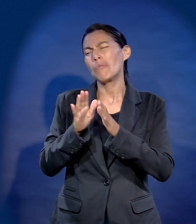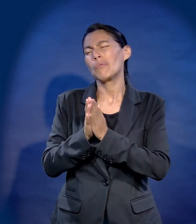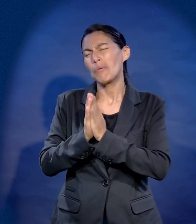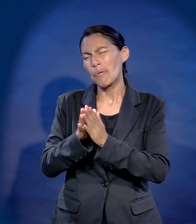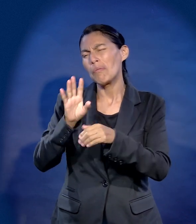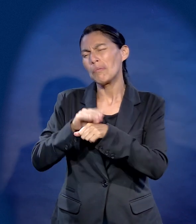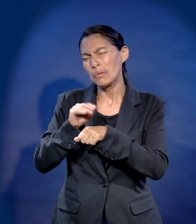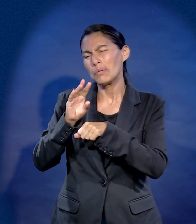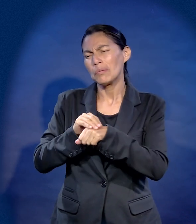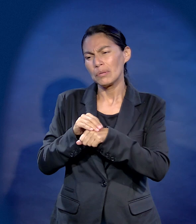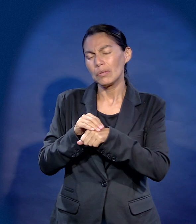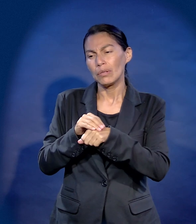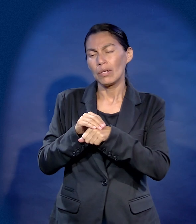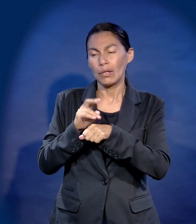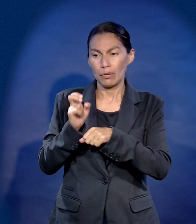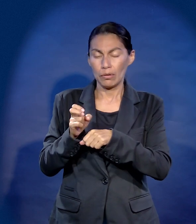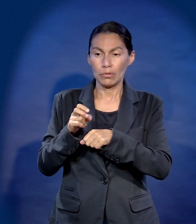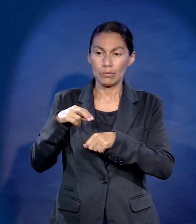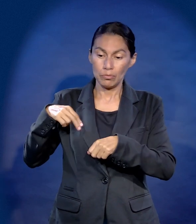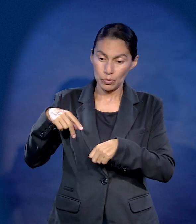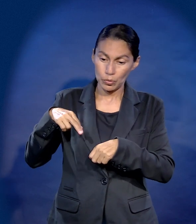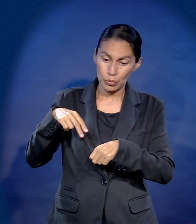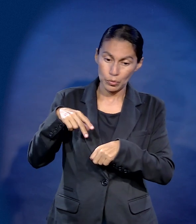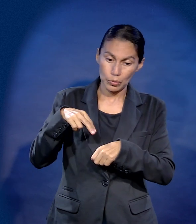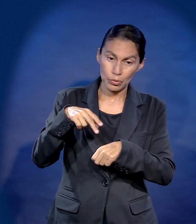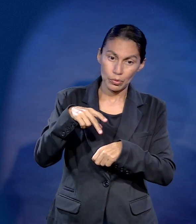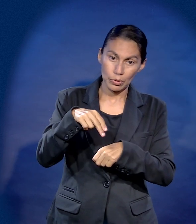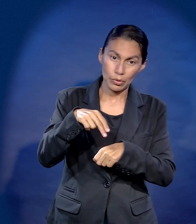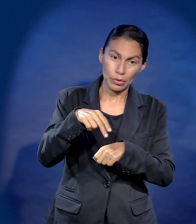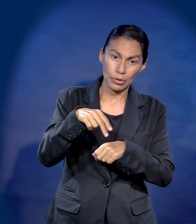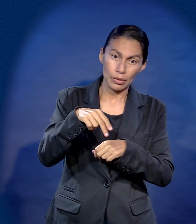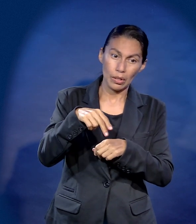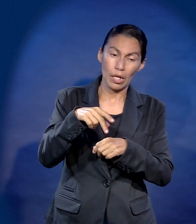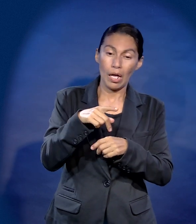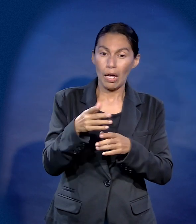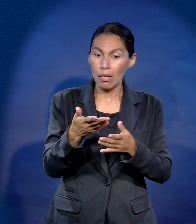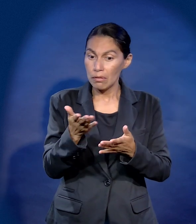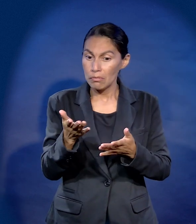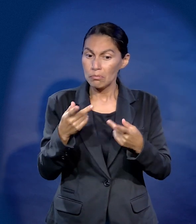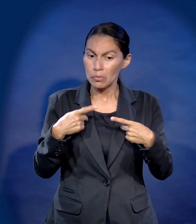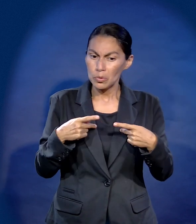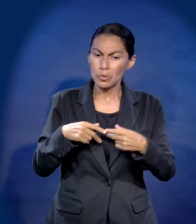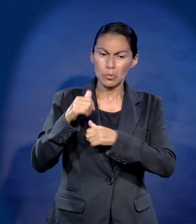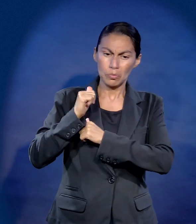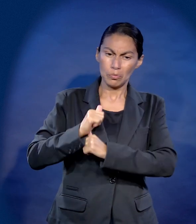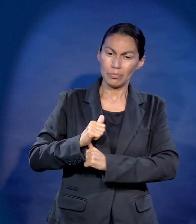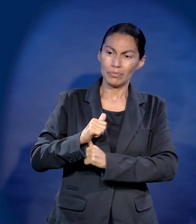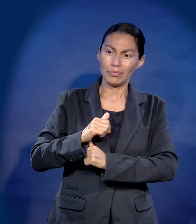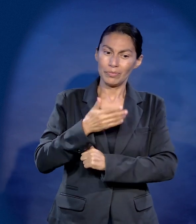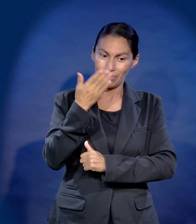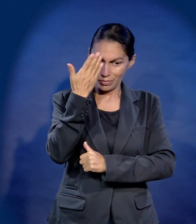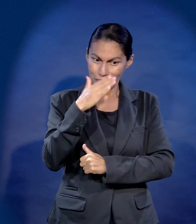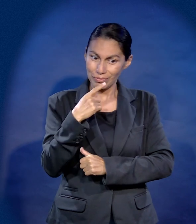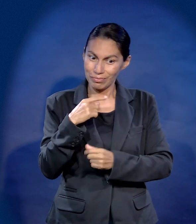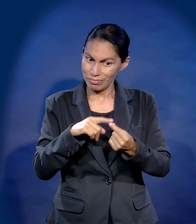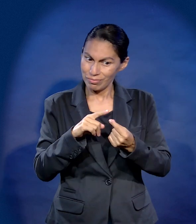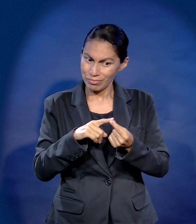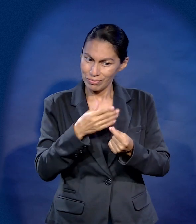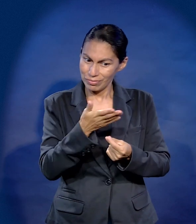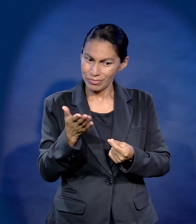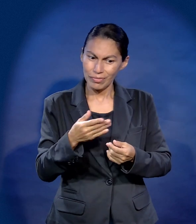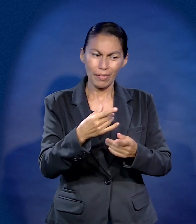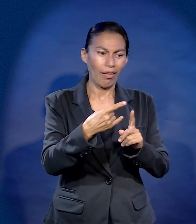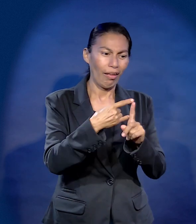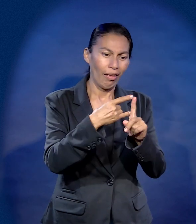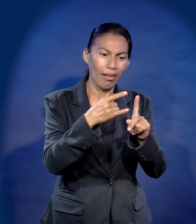Los muchachos consiguen el permiso del tío y comienzan a avanzar por todo el pasillo del avión hasta llegar a la cabina. Los sobrecargos, amablemente